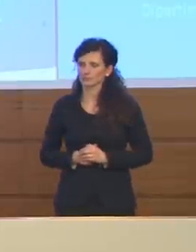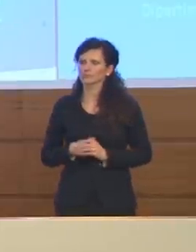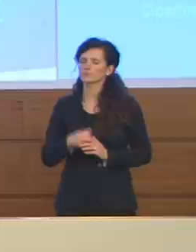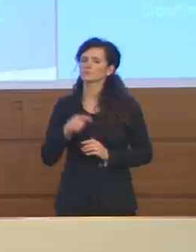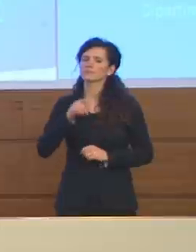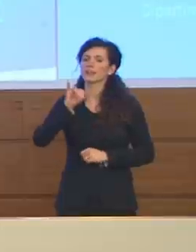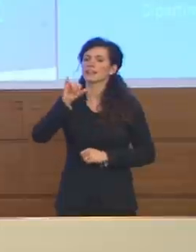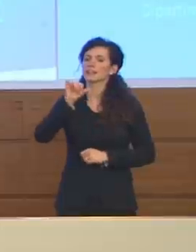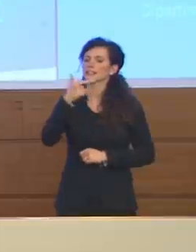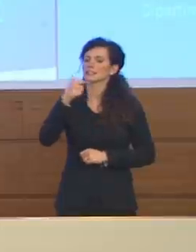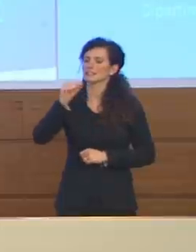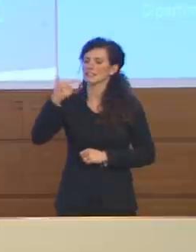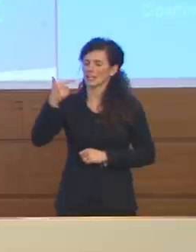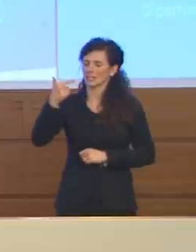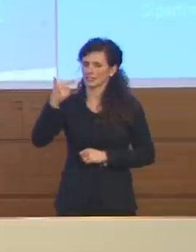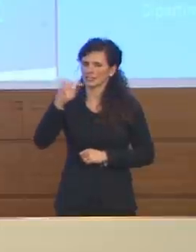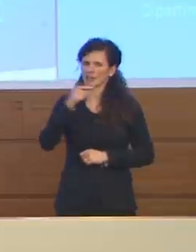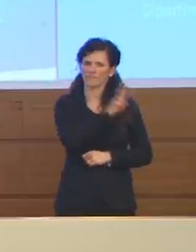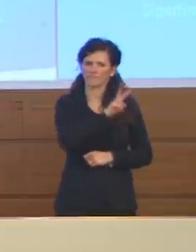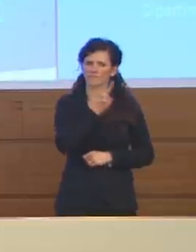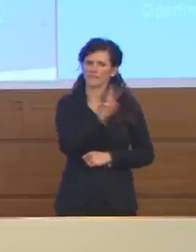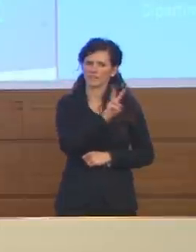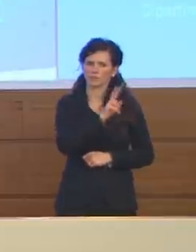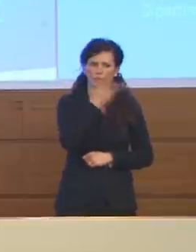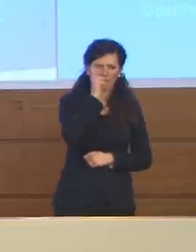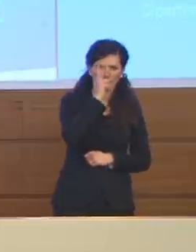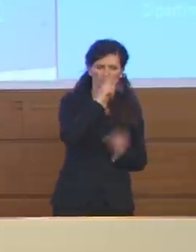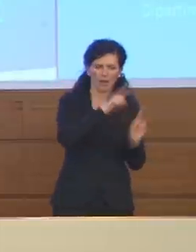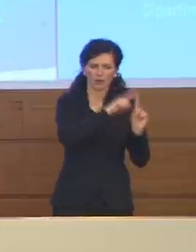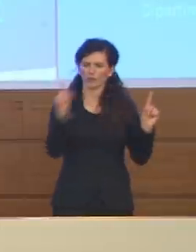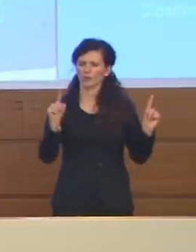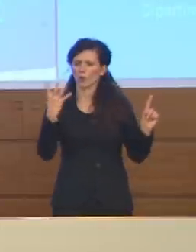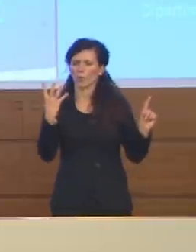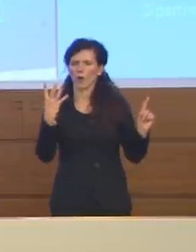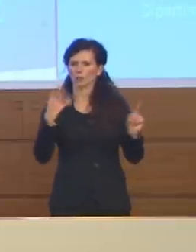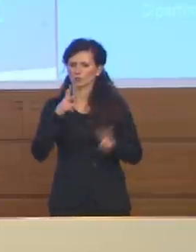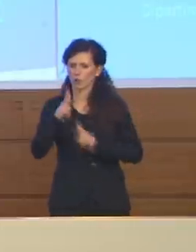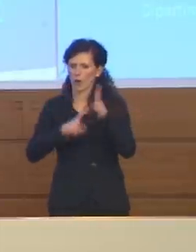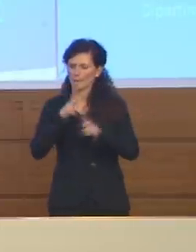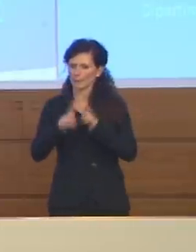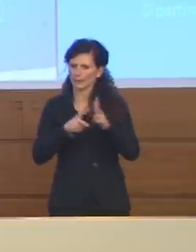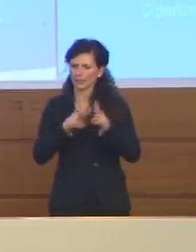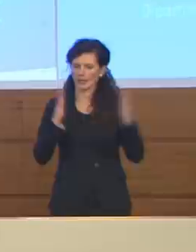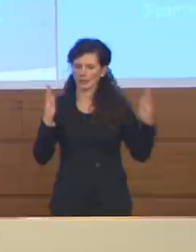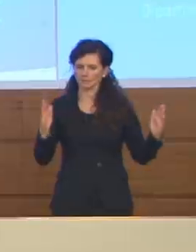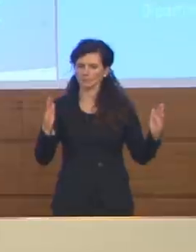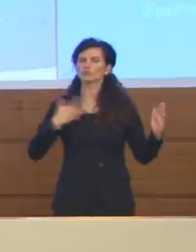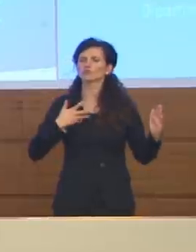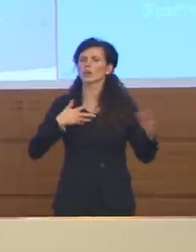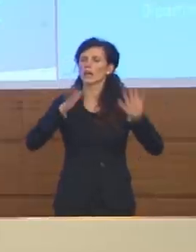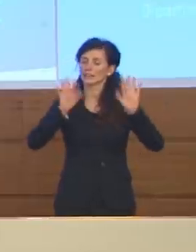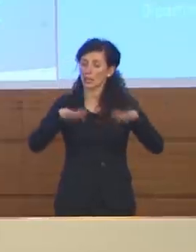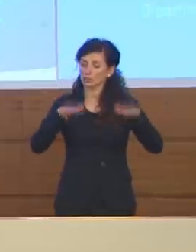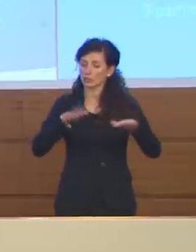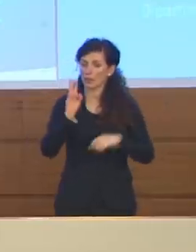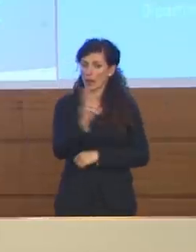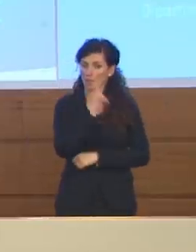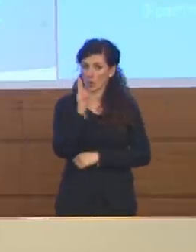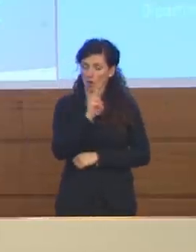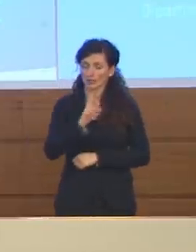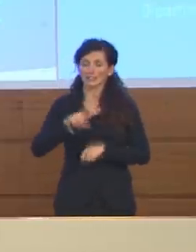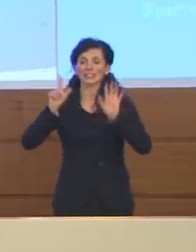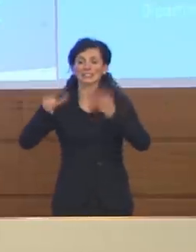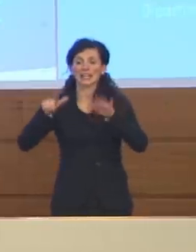tra 22 febbraio e 4 aprile ci sarebbero 10.000 morti 7 mila solo in lombardia